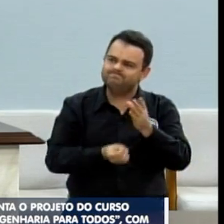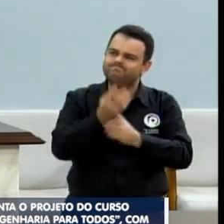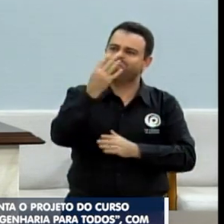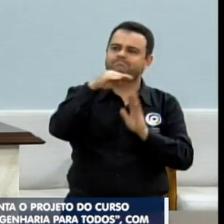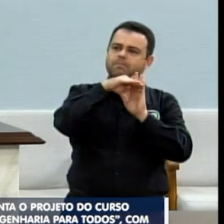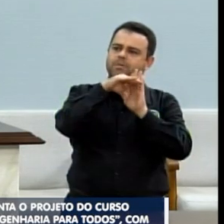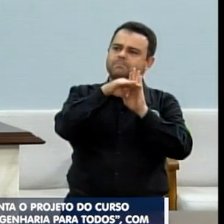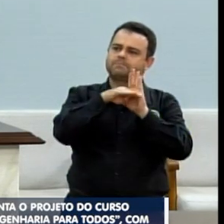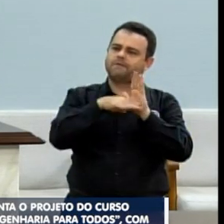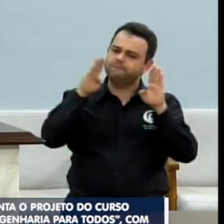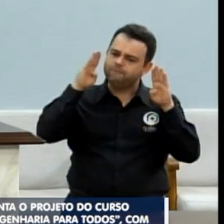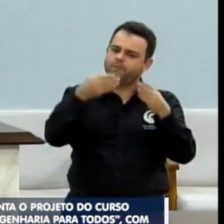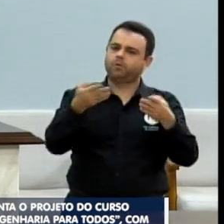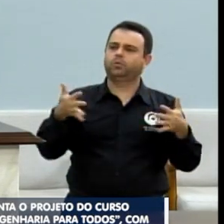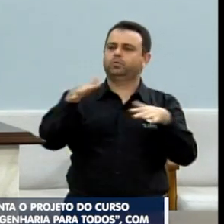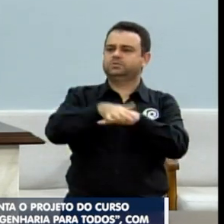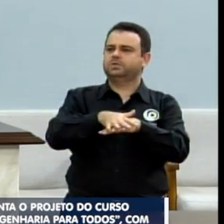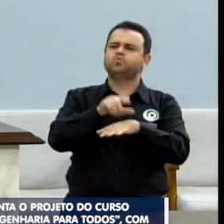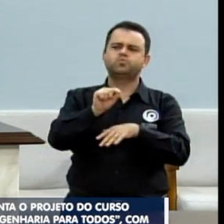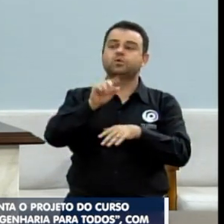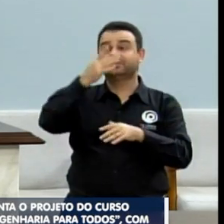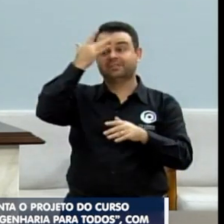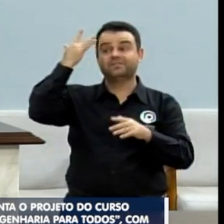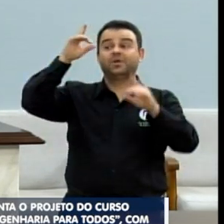para a inclusão das pessoas com